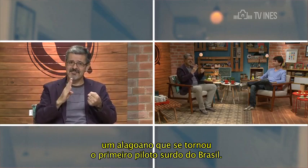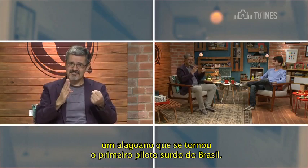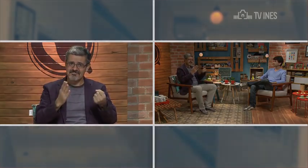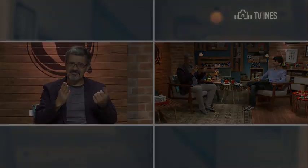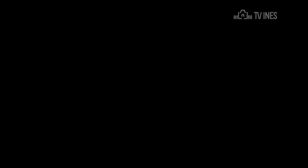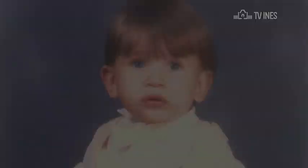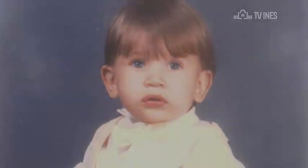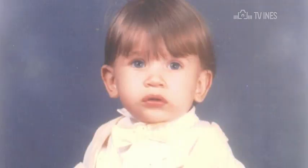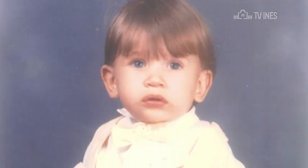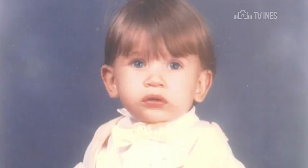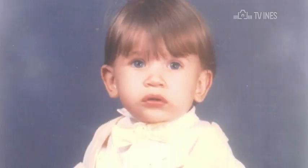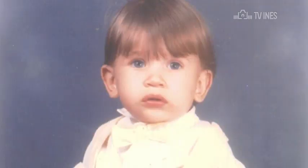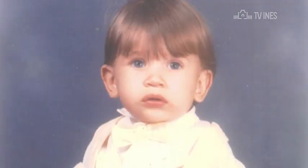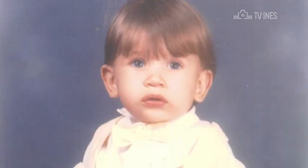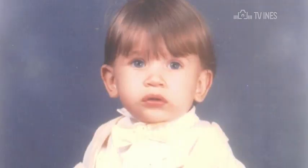do Brasil